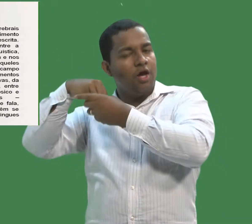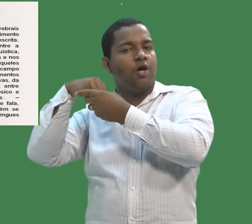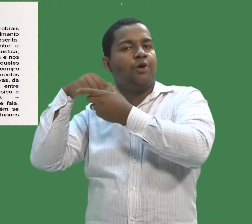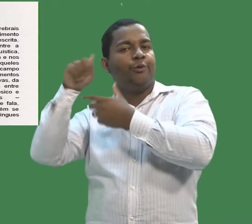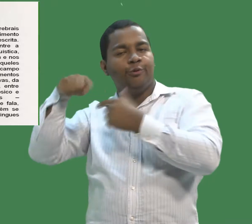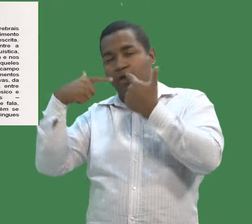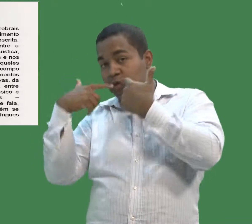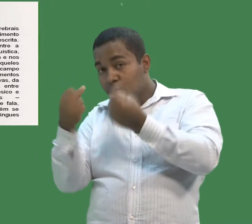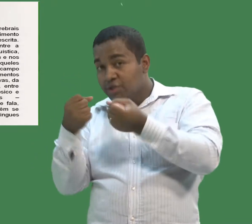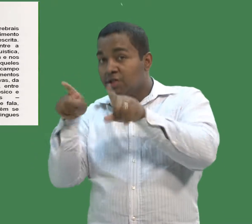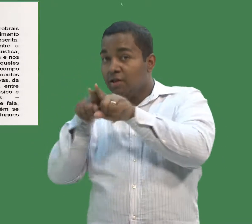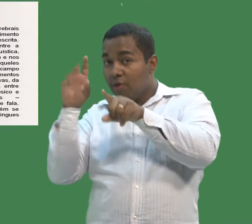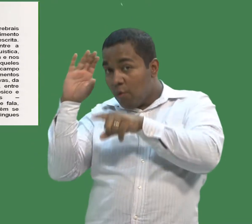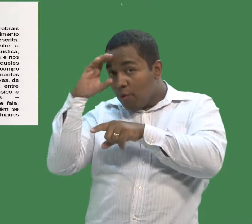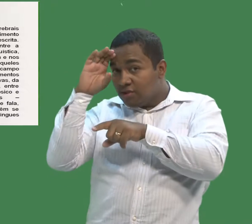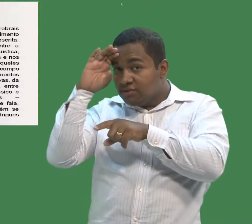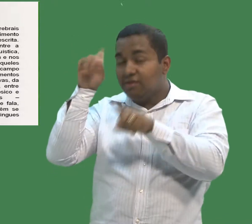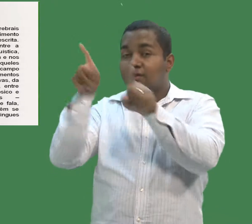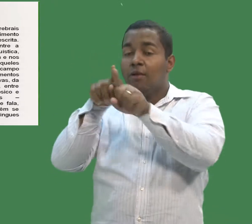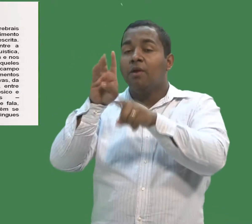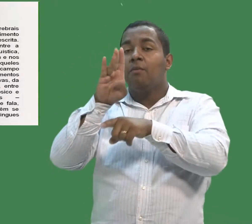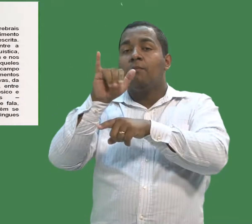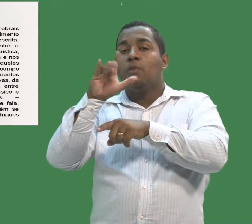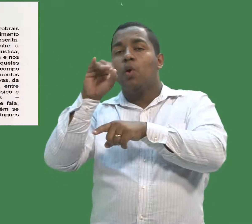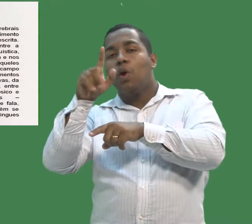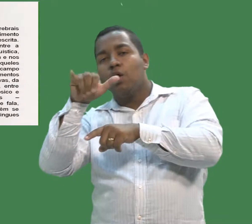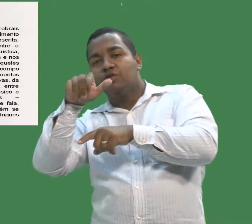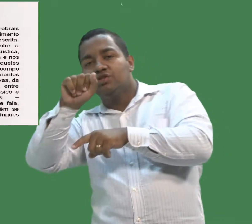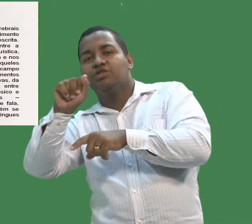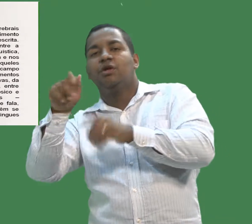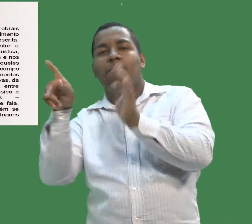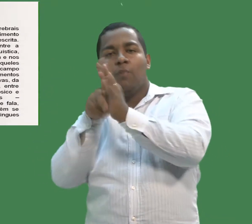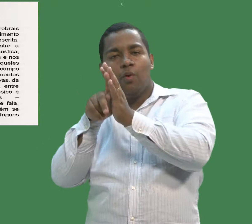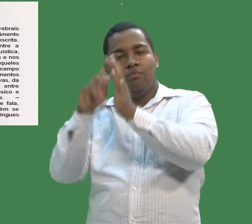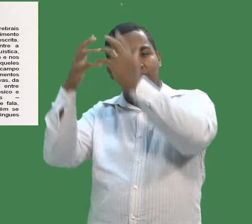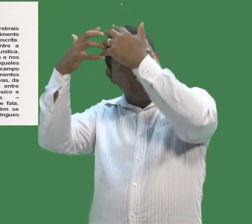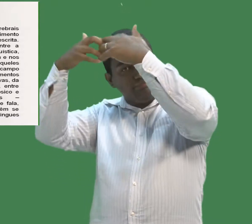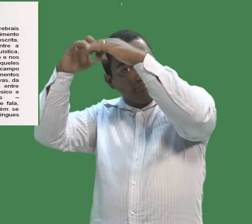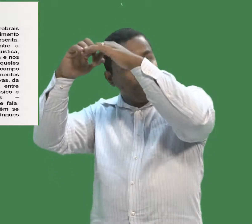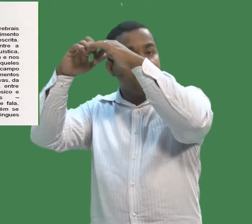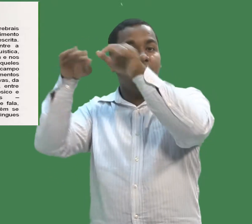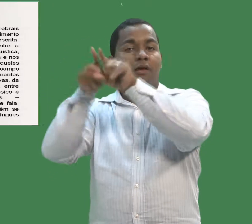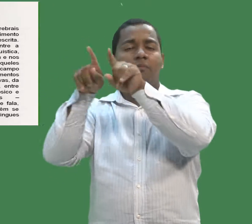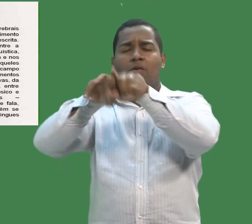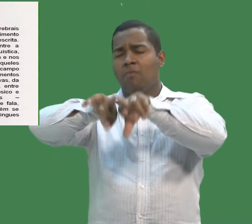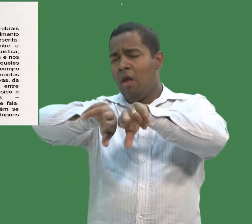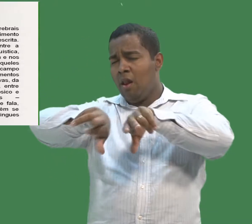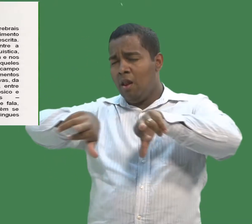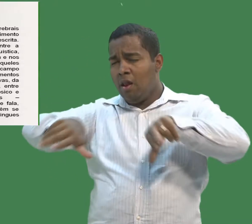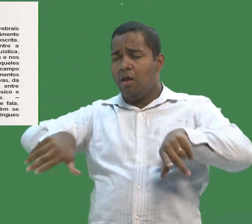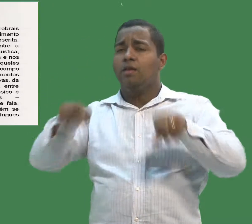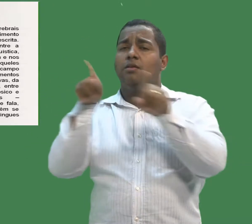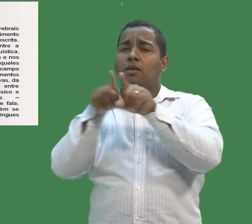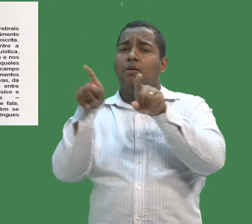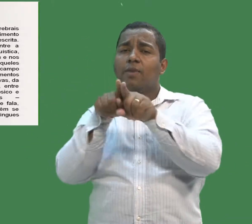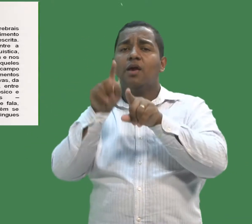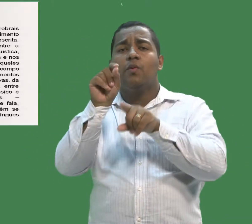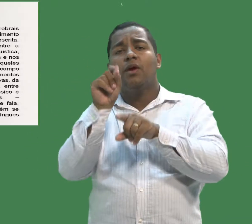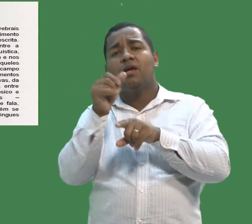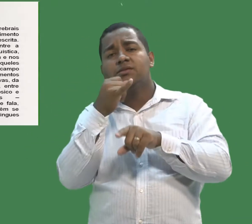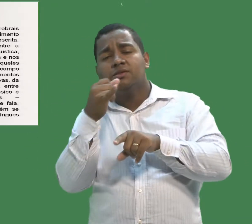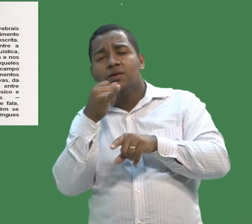e das ciências da computação, entre outras. Dentre uma miríade de investigações psíquico- e